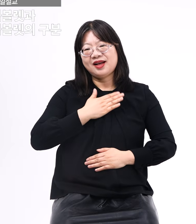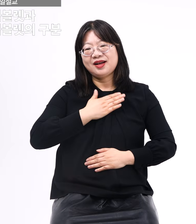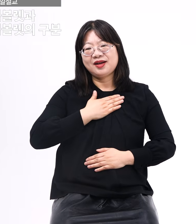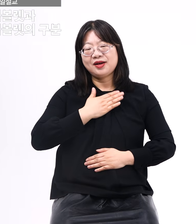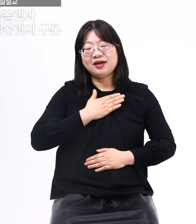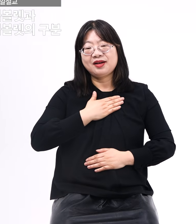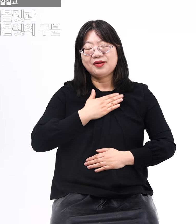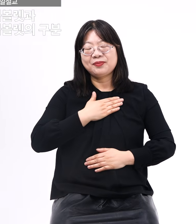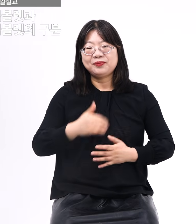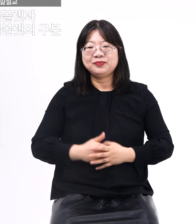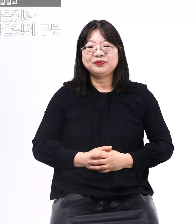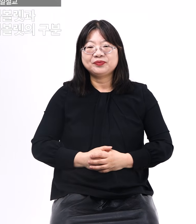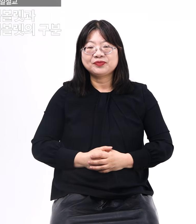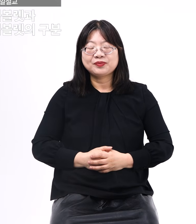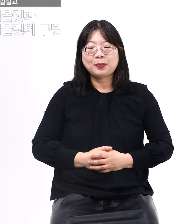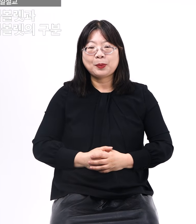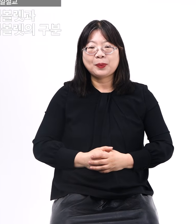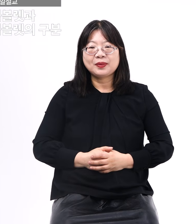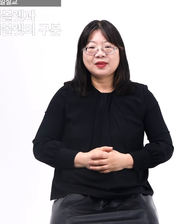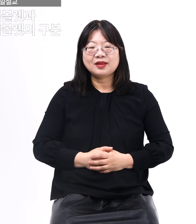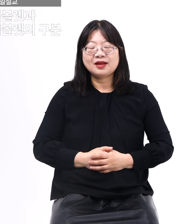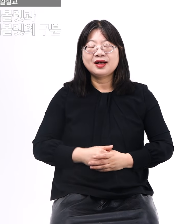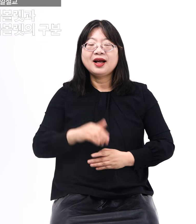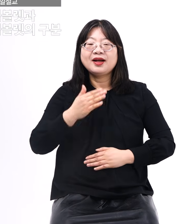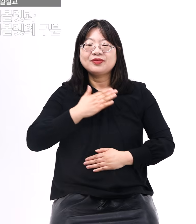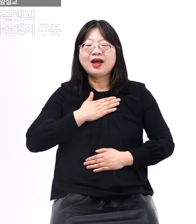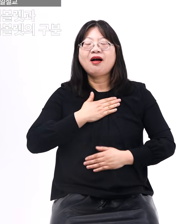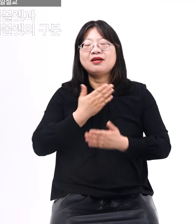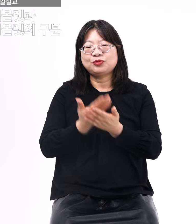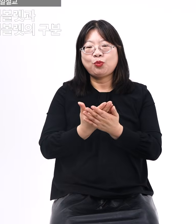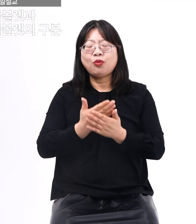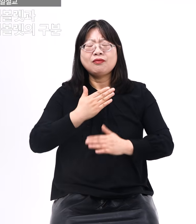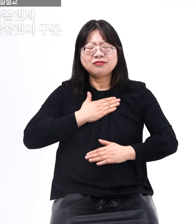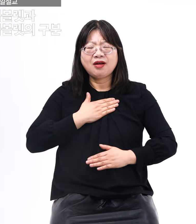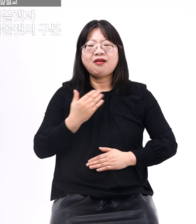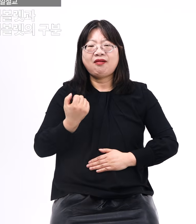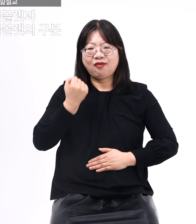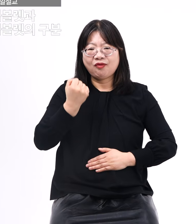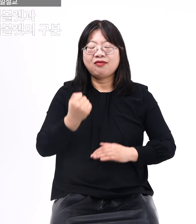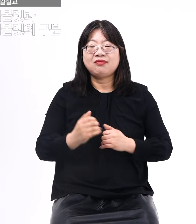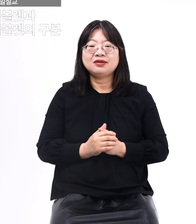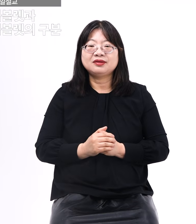아기들이 나라는 단어를 제일 많이 써요. 놔줘, 내 거야.